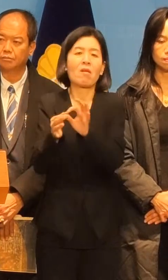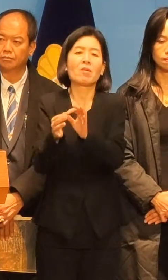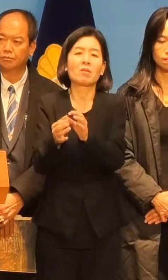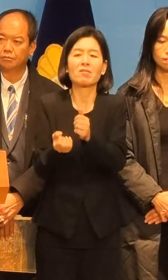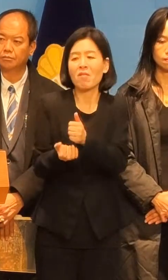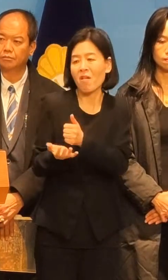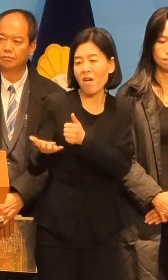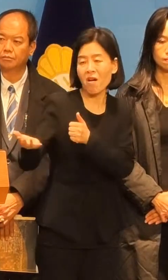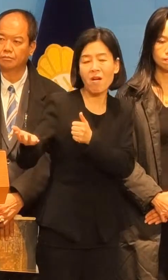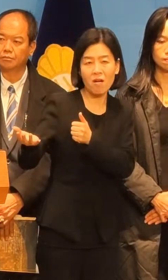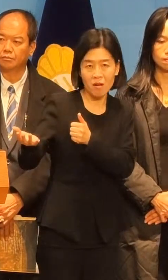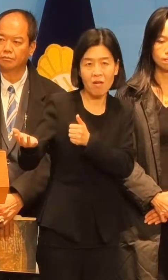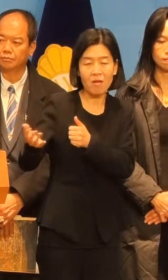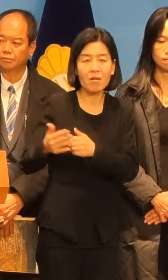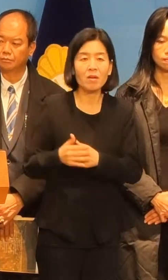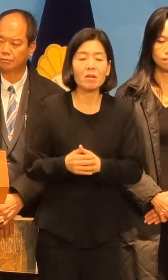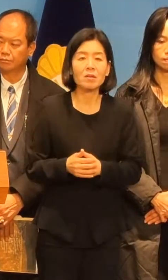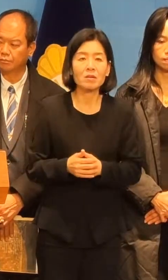미치고 있습니다.